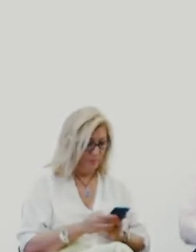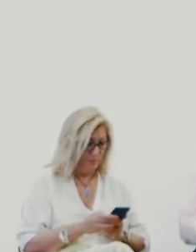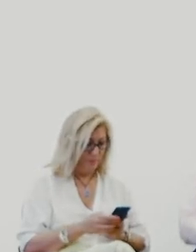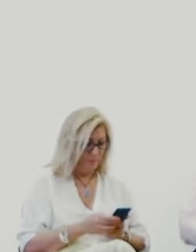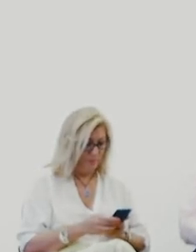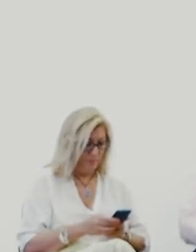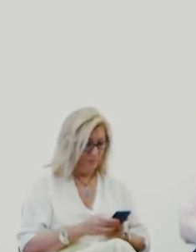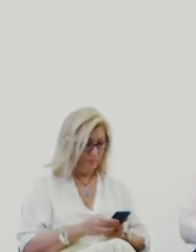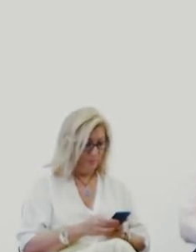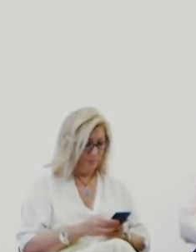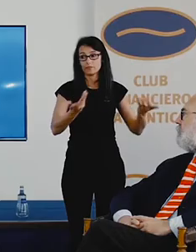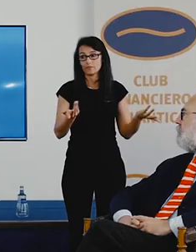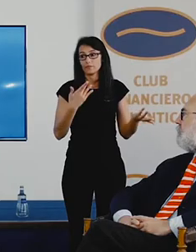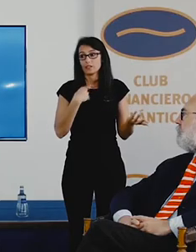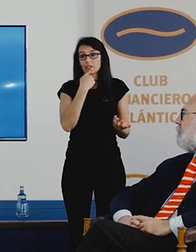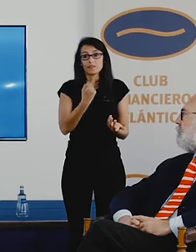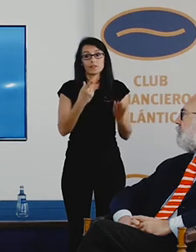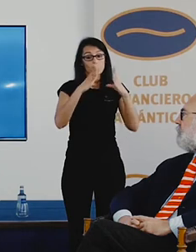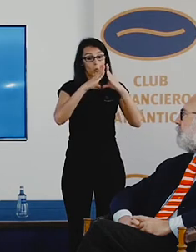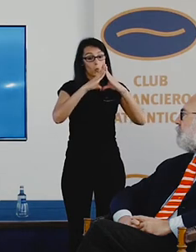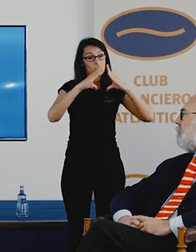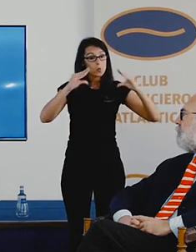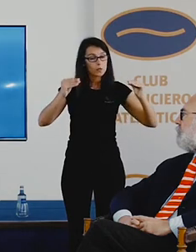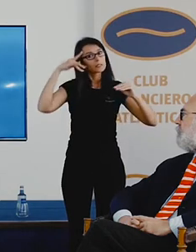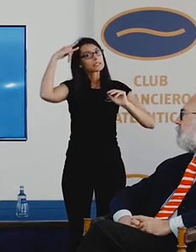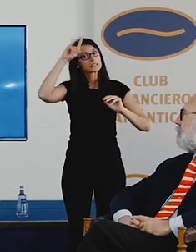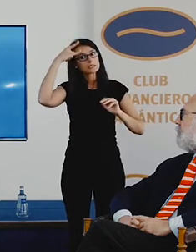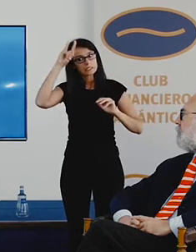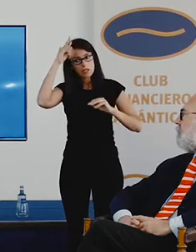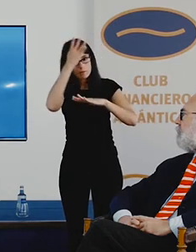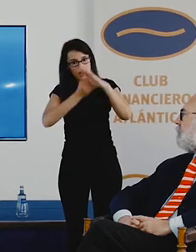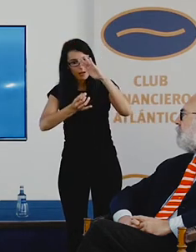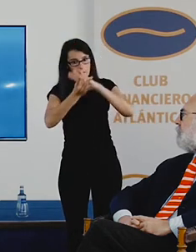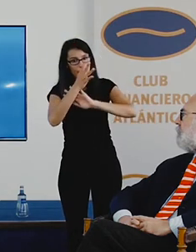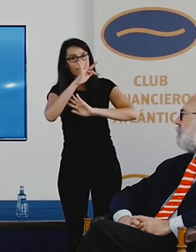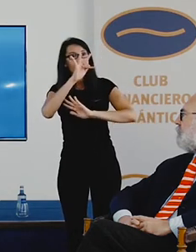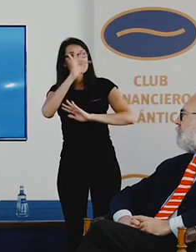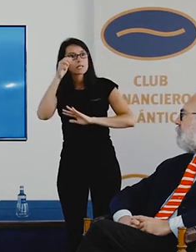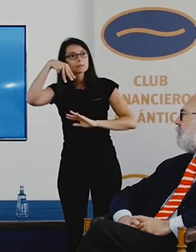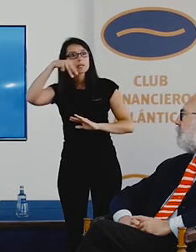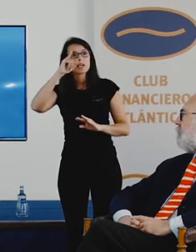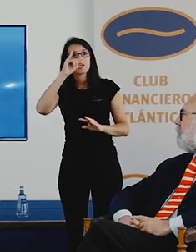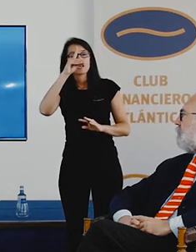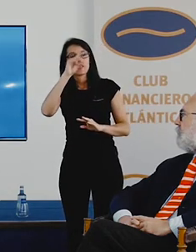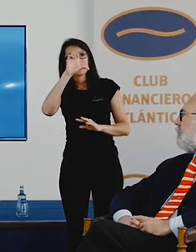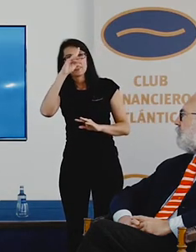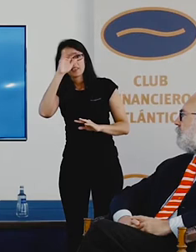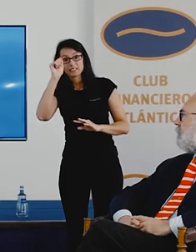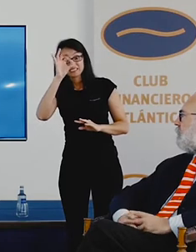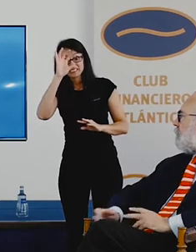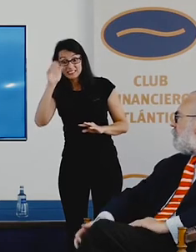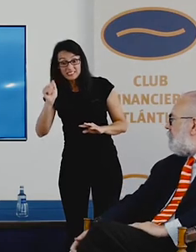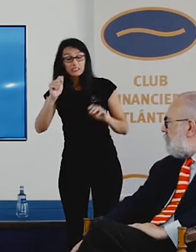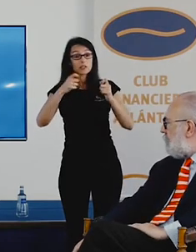nacieron a los pechos de la Universidad de Salamanca y de Mediaset, y lo que hacen es estudiar por medio de las imágenes